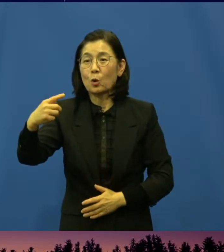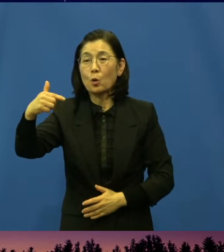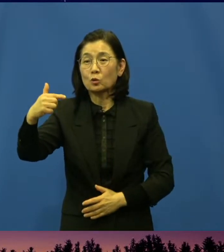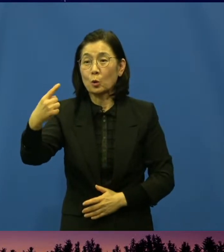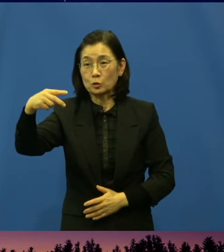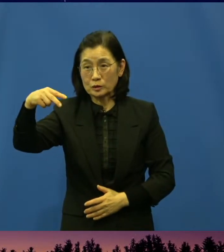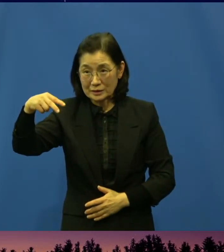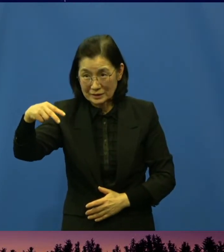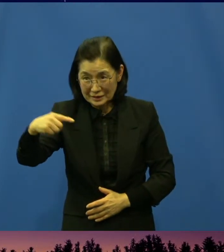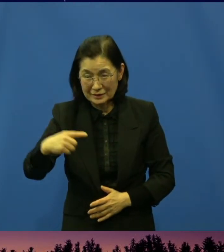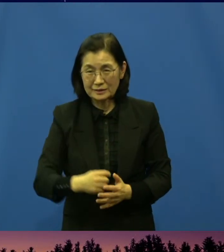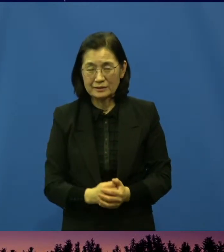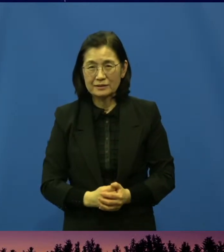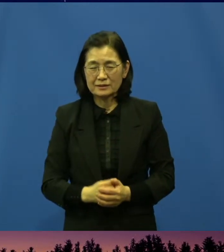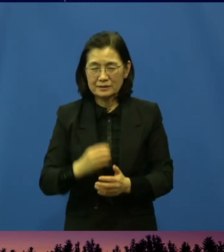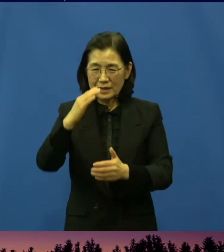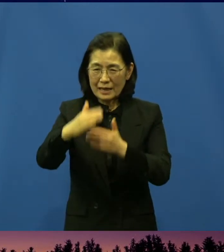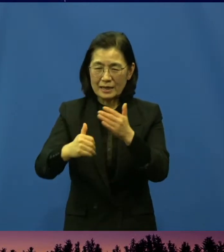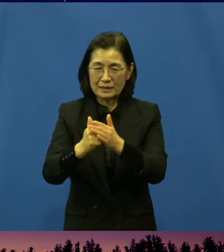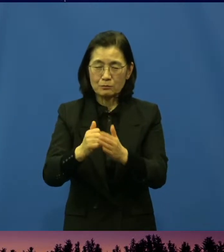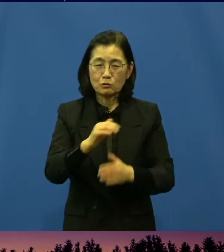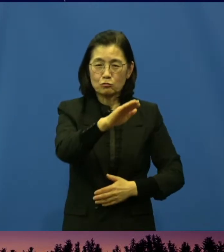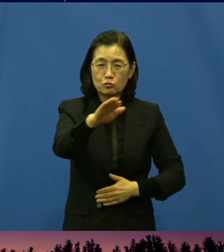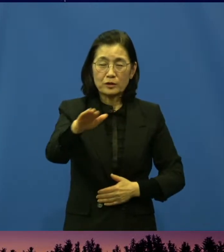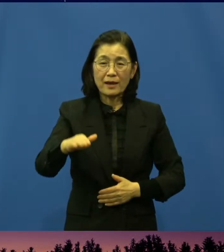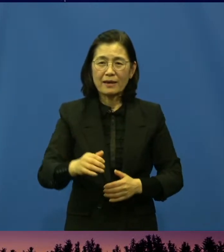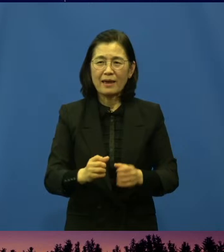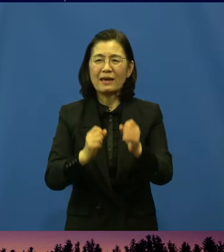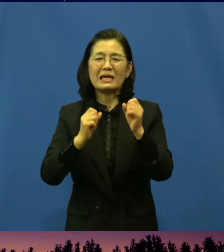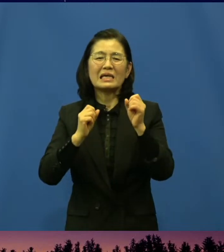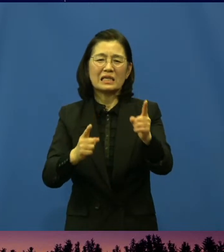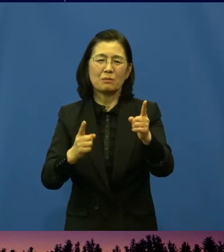하나님이 우리에게 어떤 기회를 주신다는 거예요.